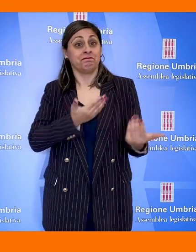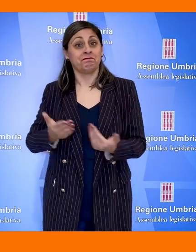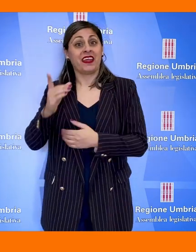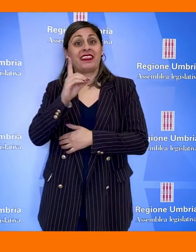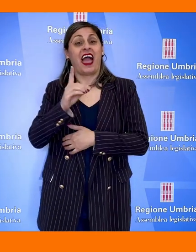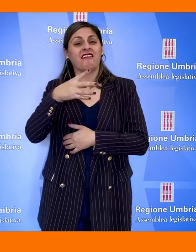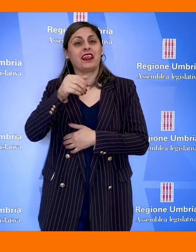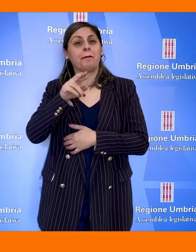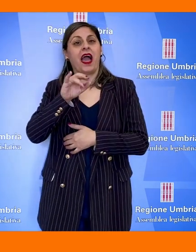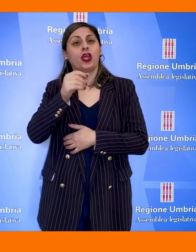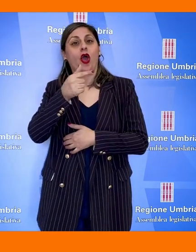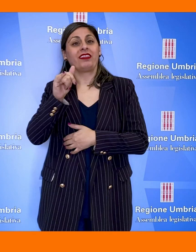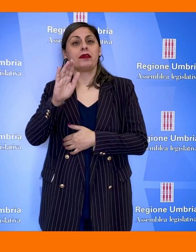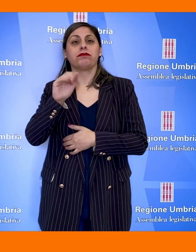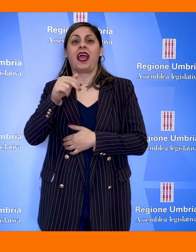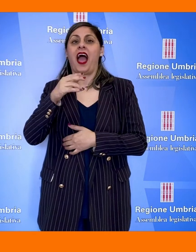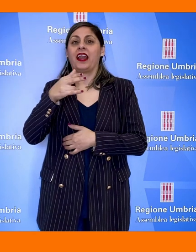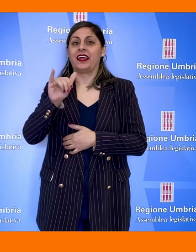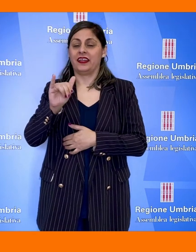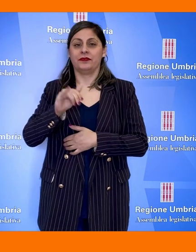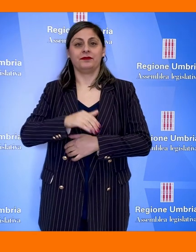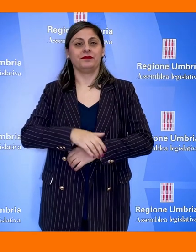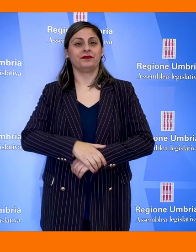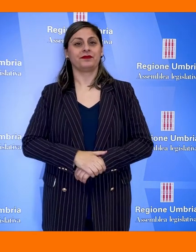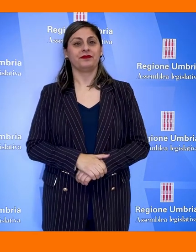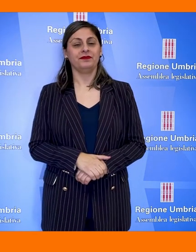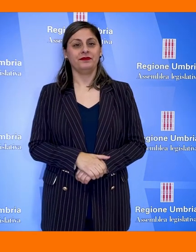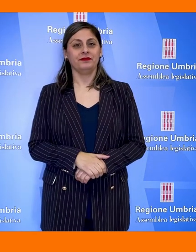Covid. Il servizio di Davide Mariotti Bianchi.